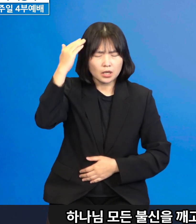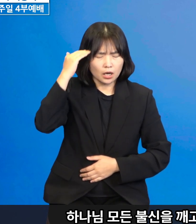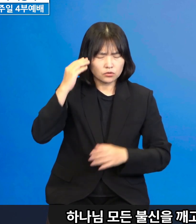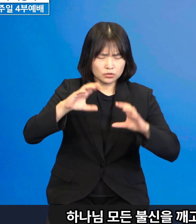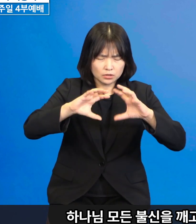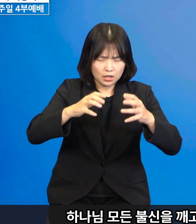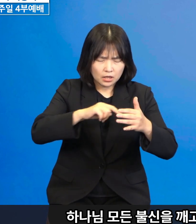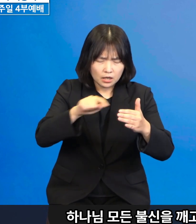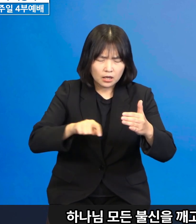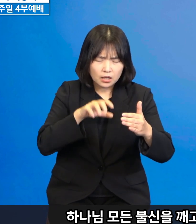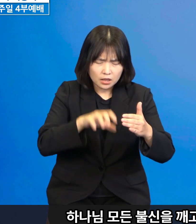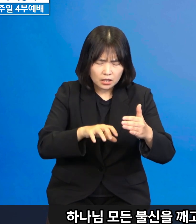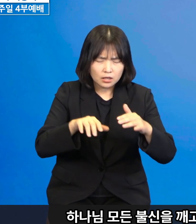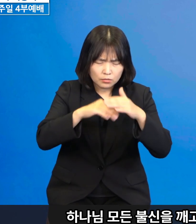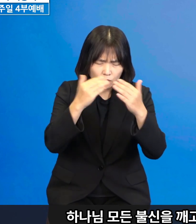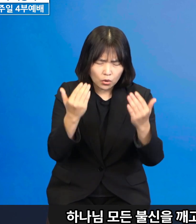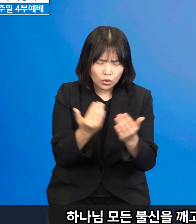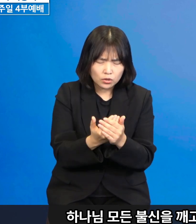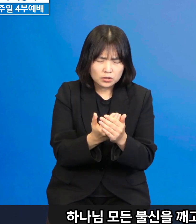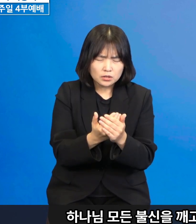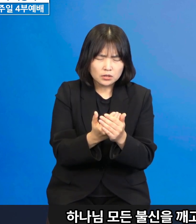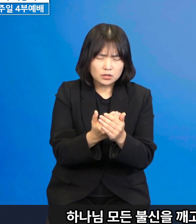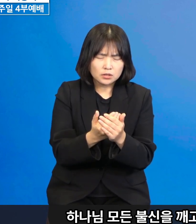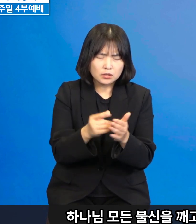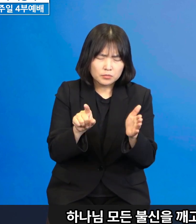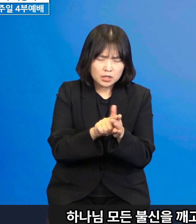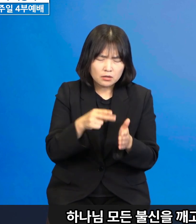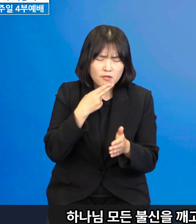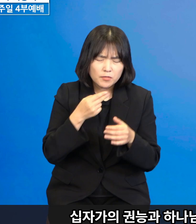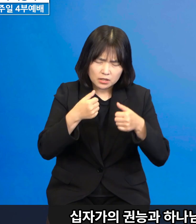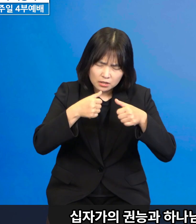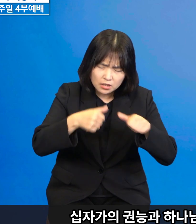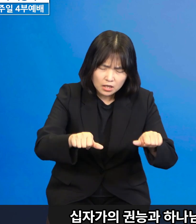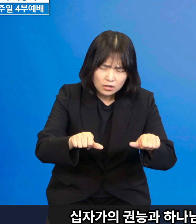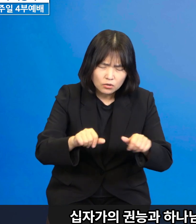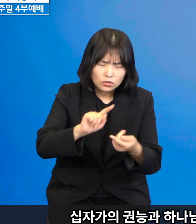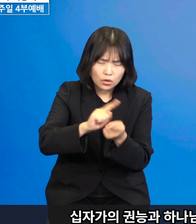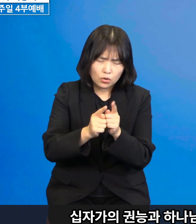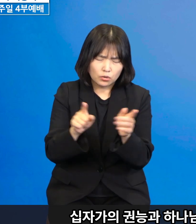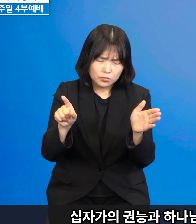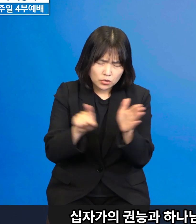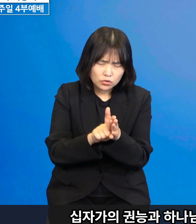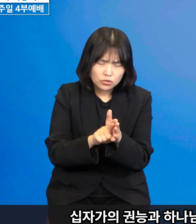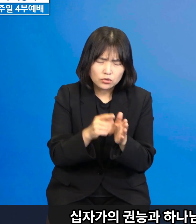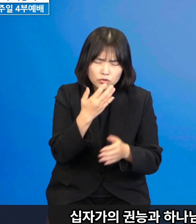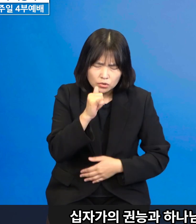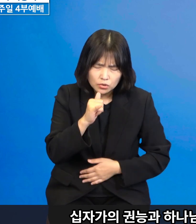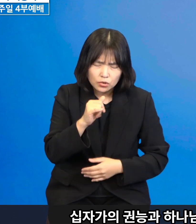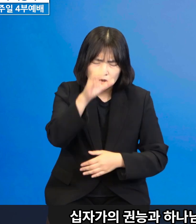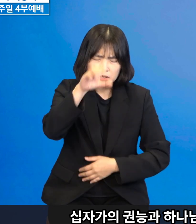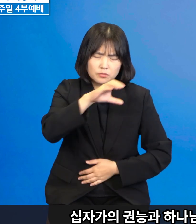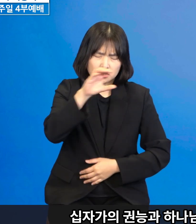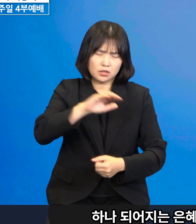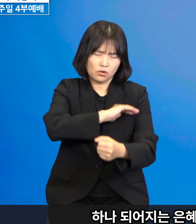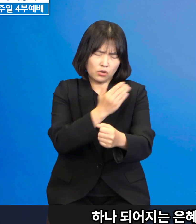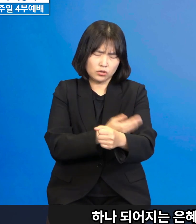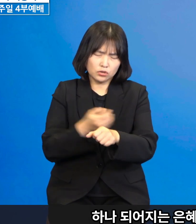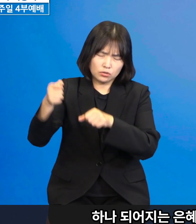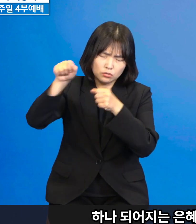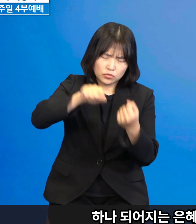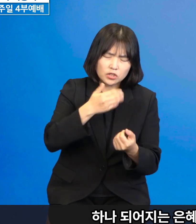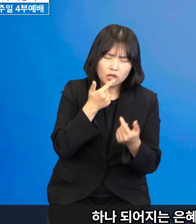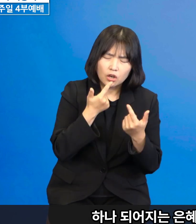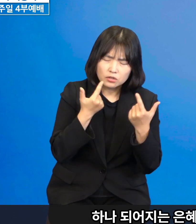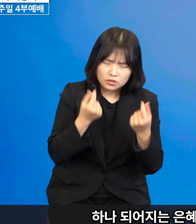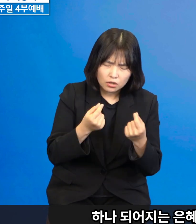하나님, 모든 불신을 깨고 서로의 신뢰를 할 수 있도록 십자가의 권능과 하나님 능력으로 부어주신 것처럼 하나